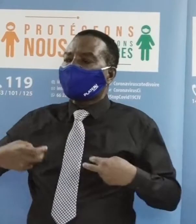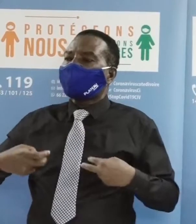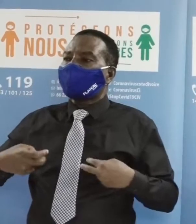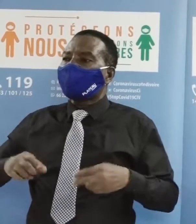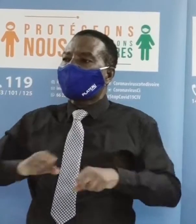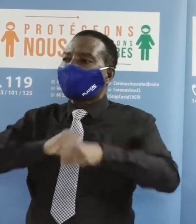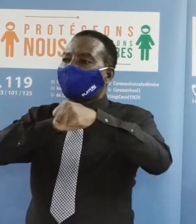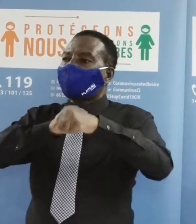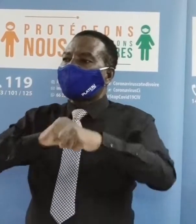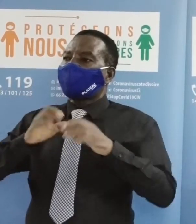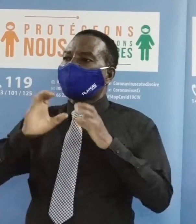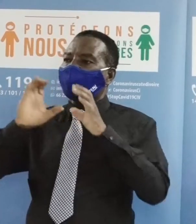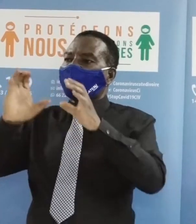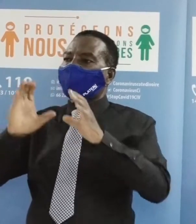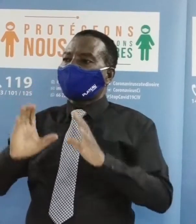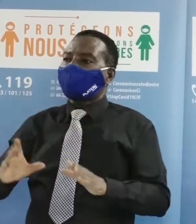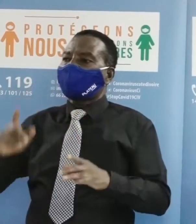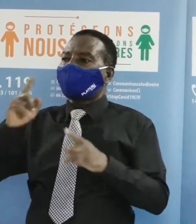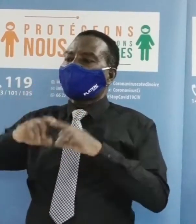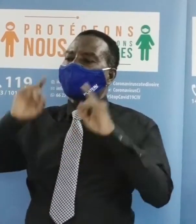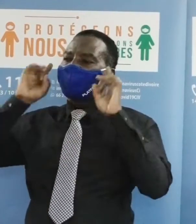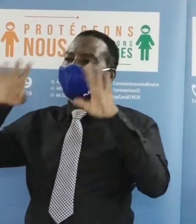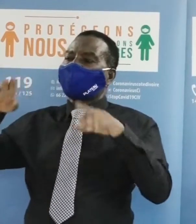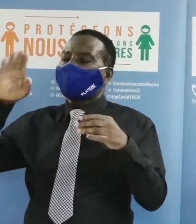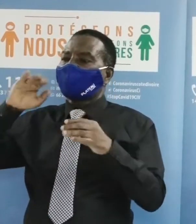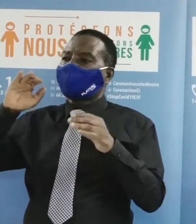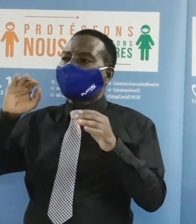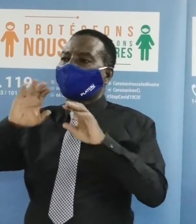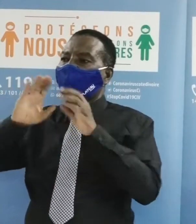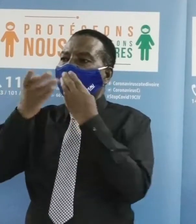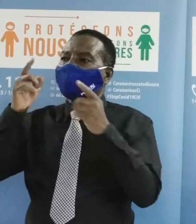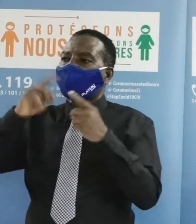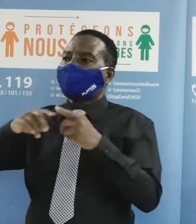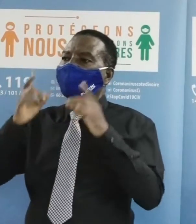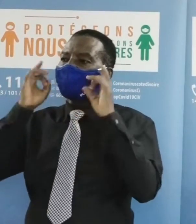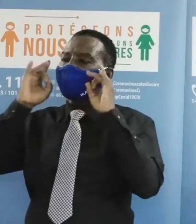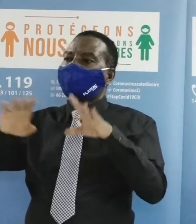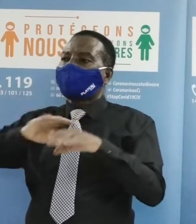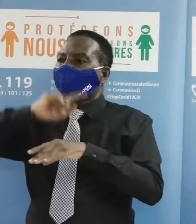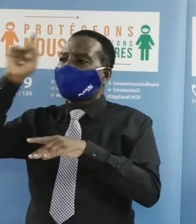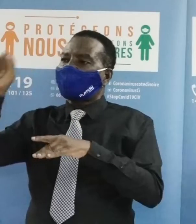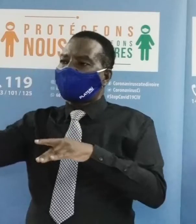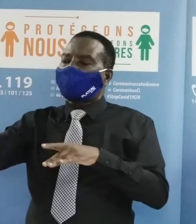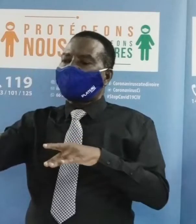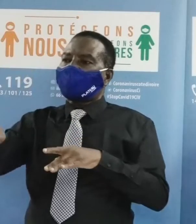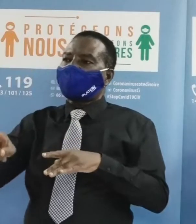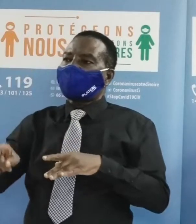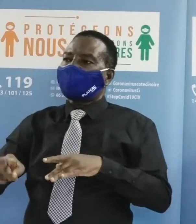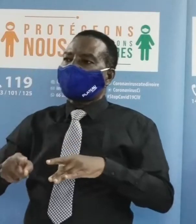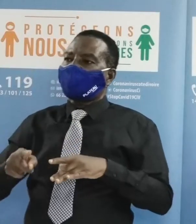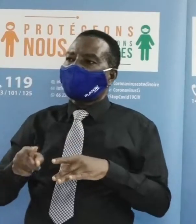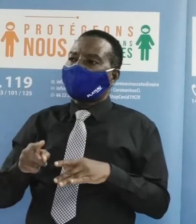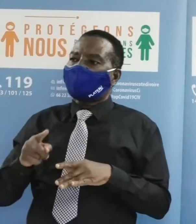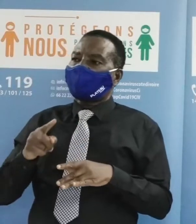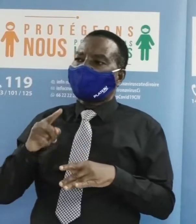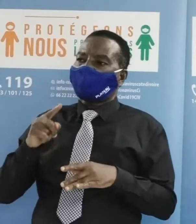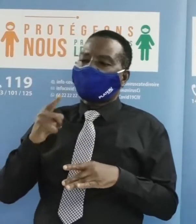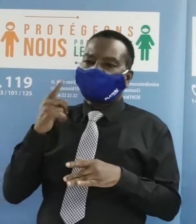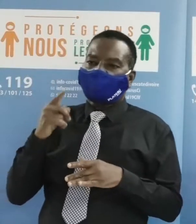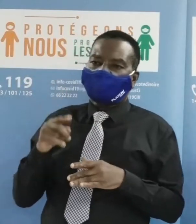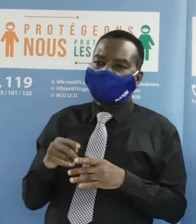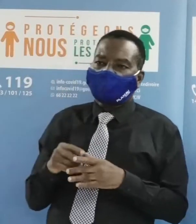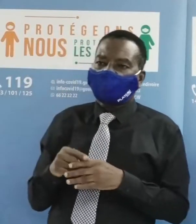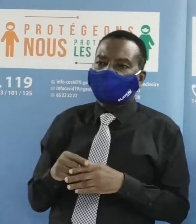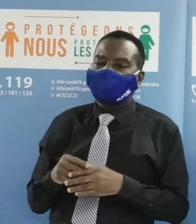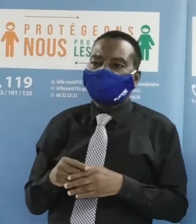la sécurité des citoyens en danger face à cette crise sanitaire je suis des fang béti de l'agencé de